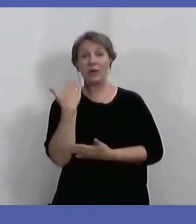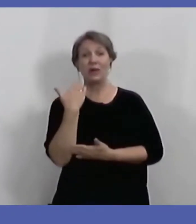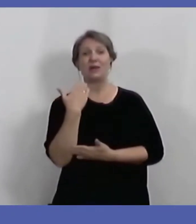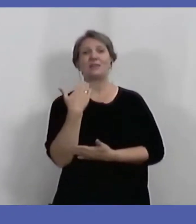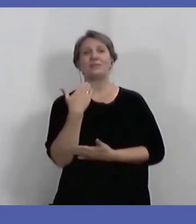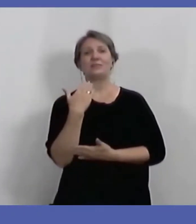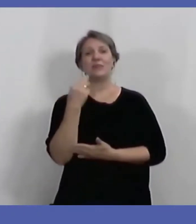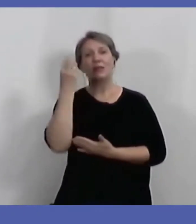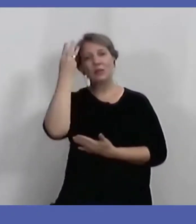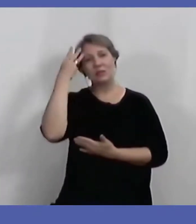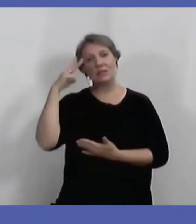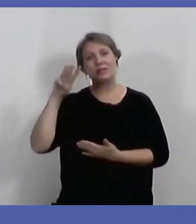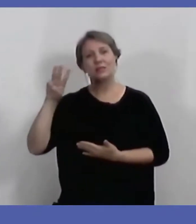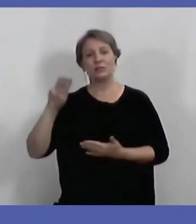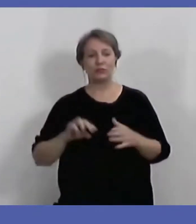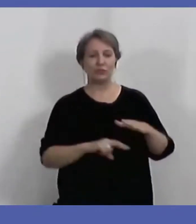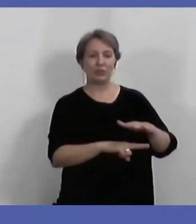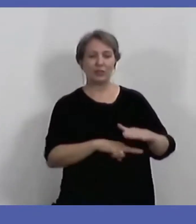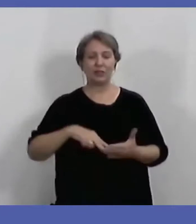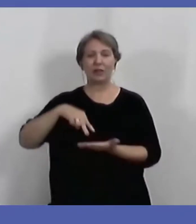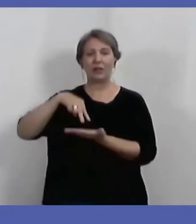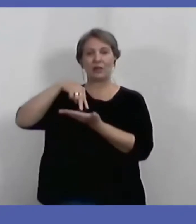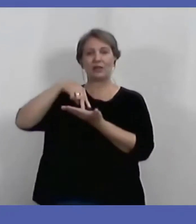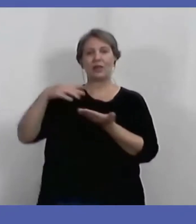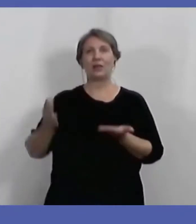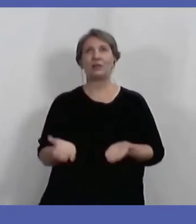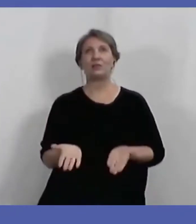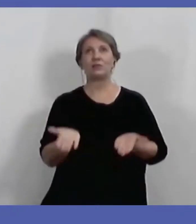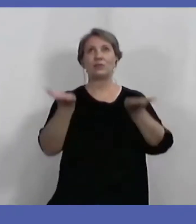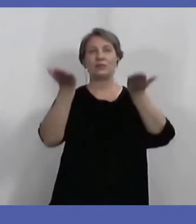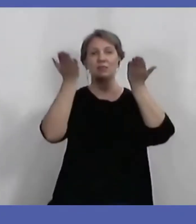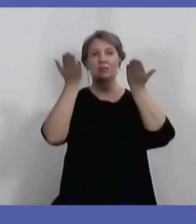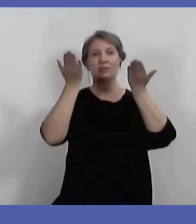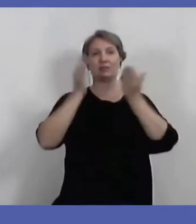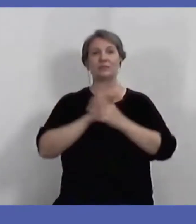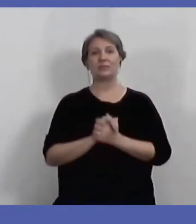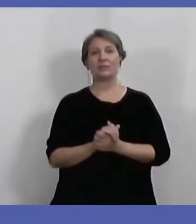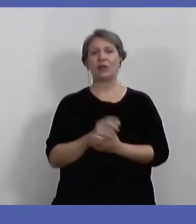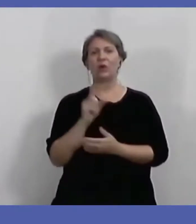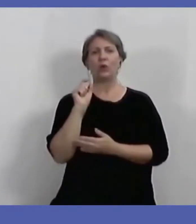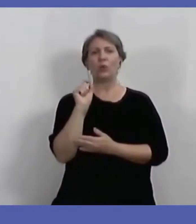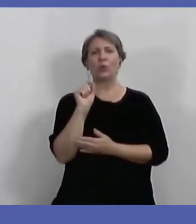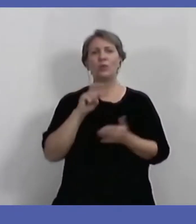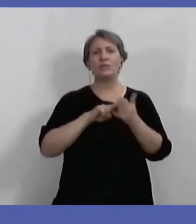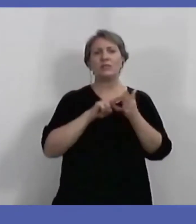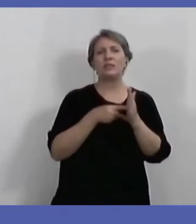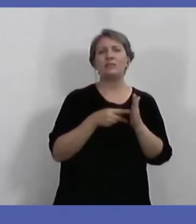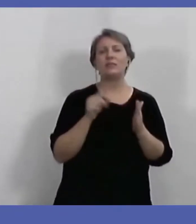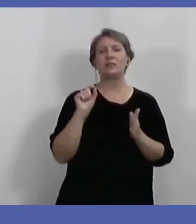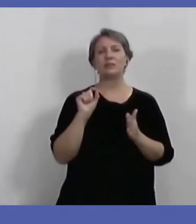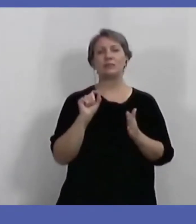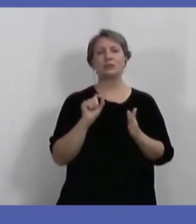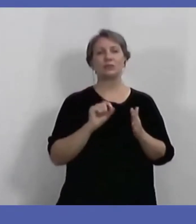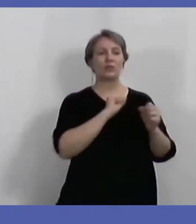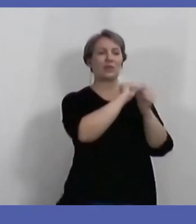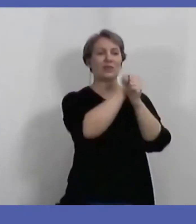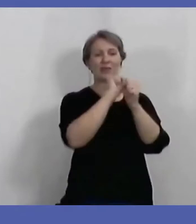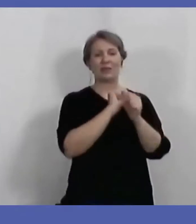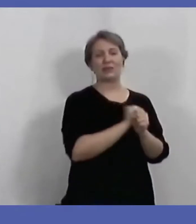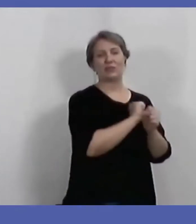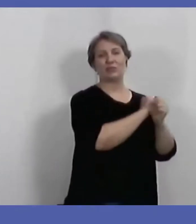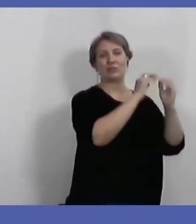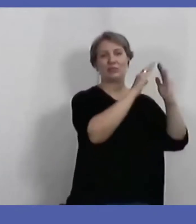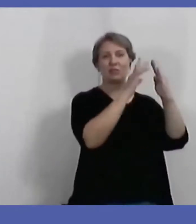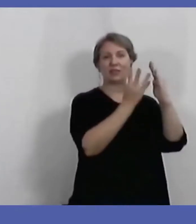isso acontecer, que é edificar a igreja, abrir a porta de salvação para os judeus, abrir a porta para